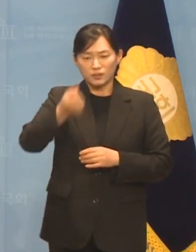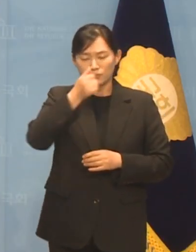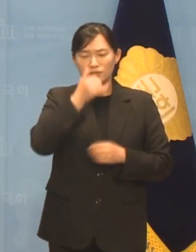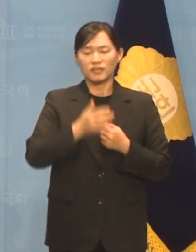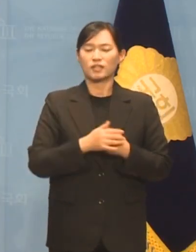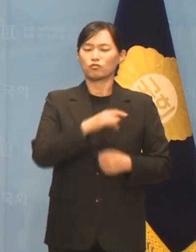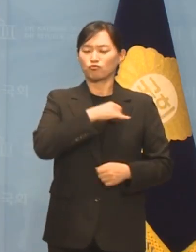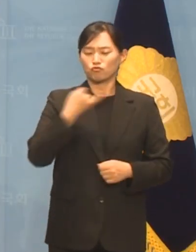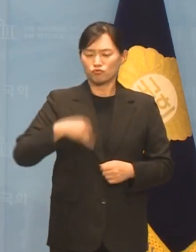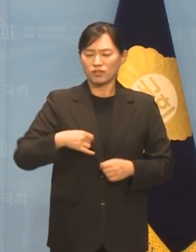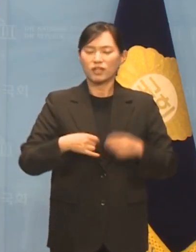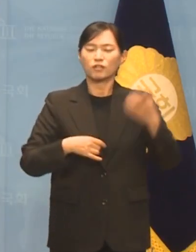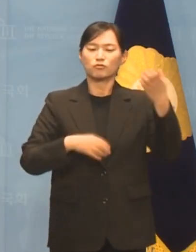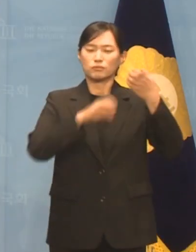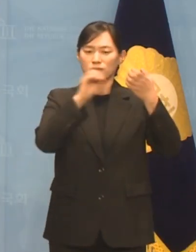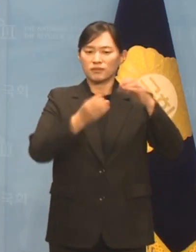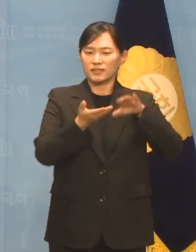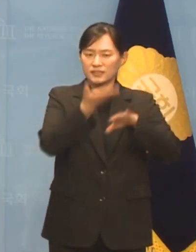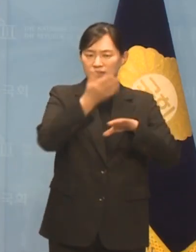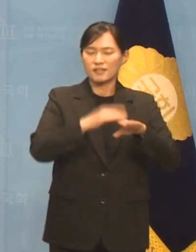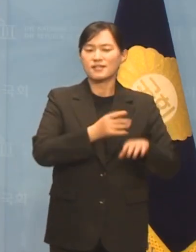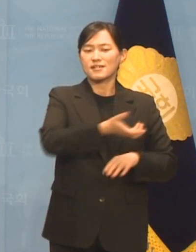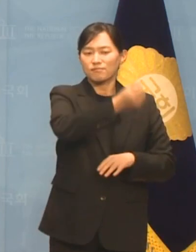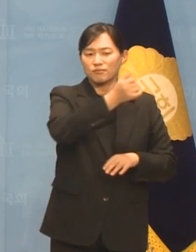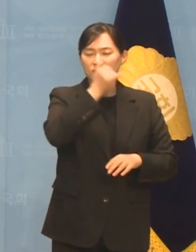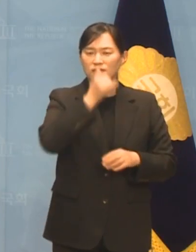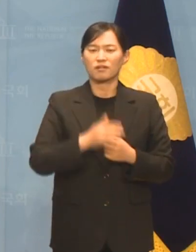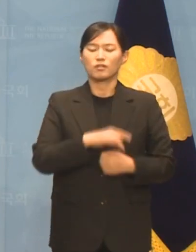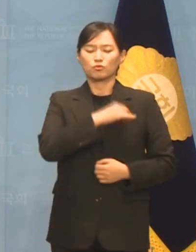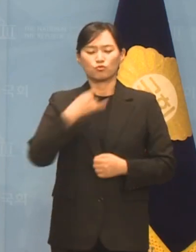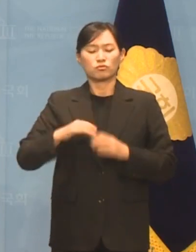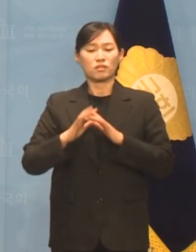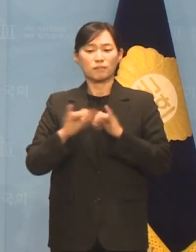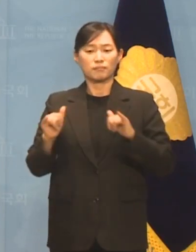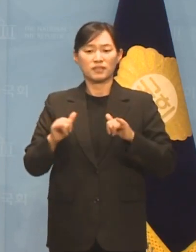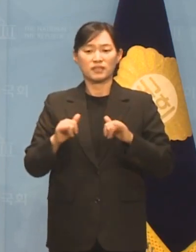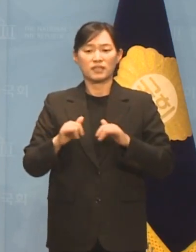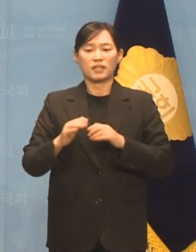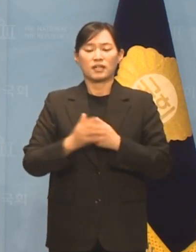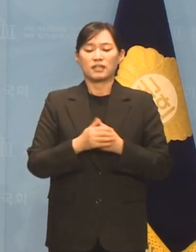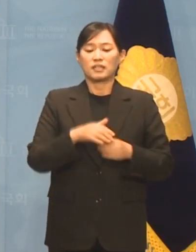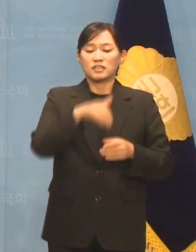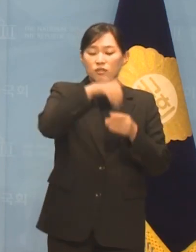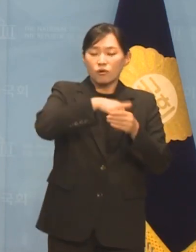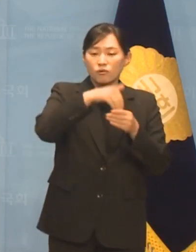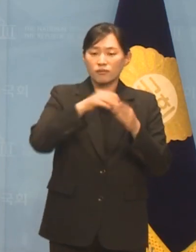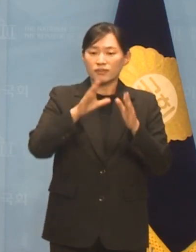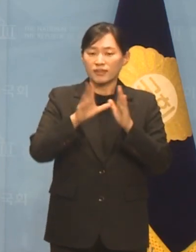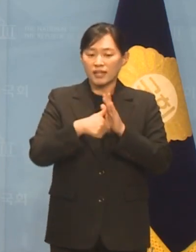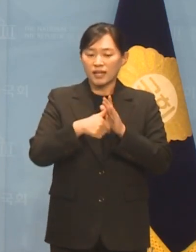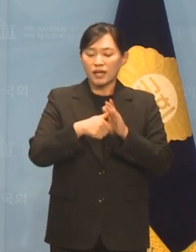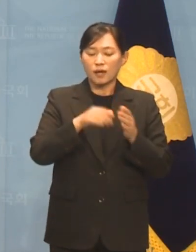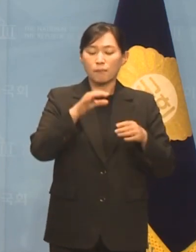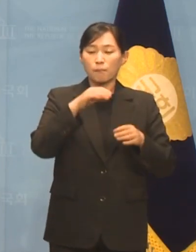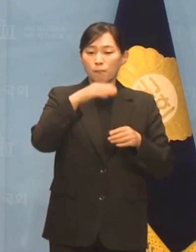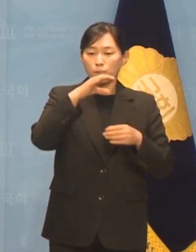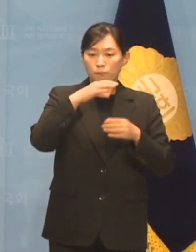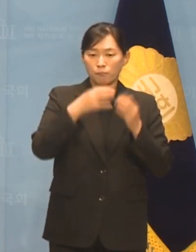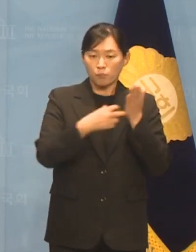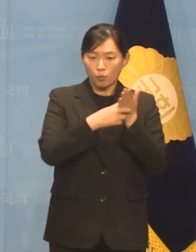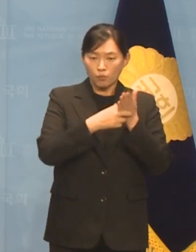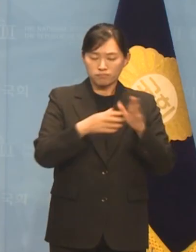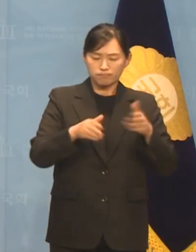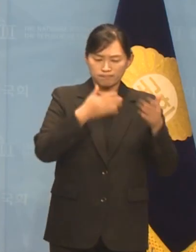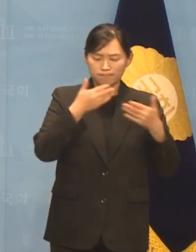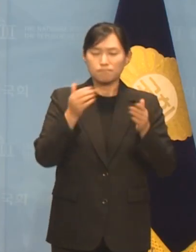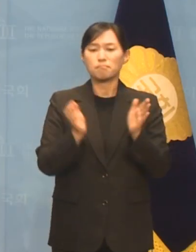중국의 90% 이상 넘어갔다. 중국인들이 총선, 대선 당시 개표를 했고 다